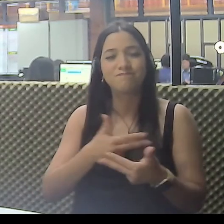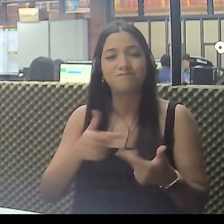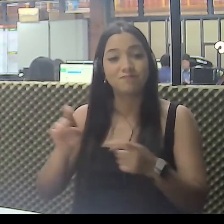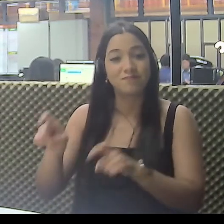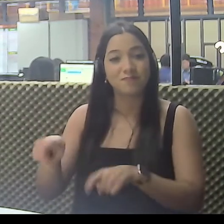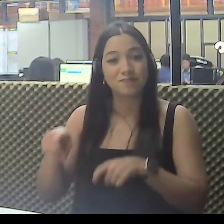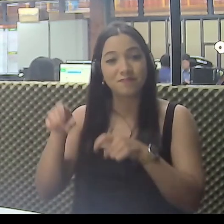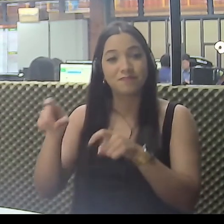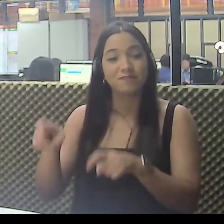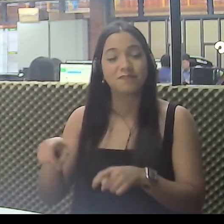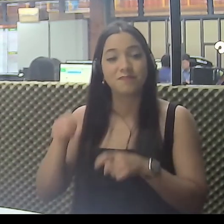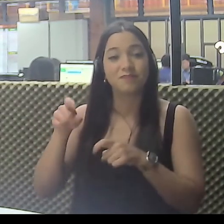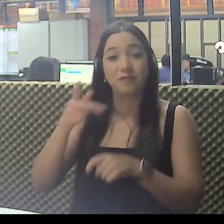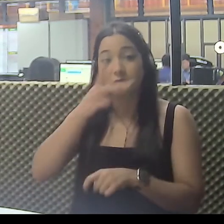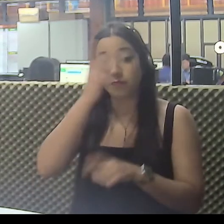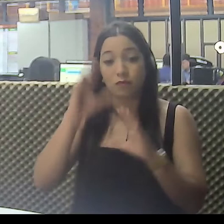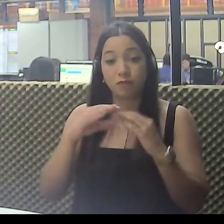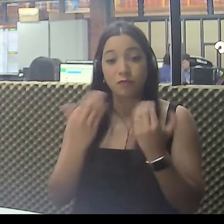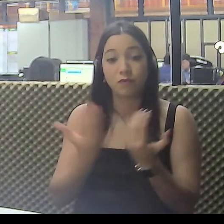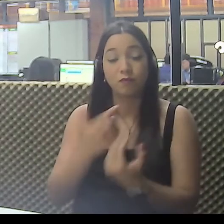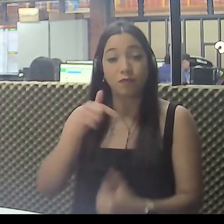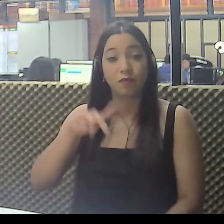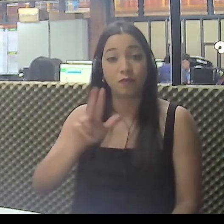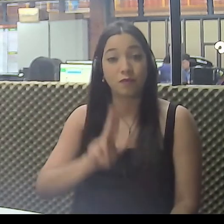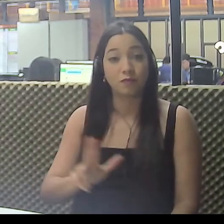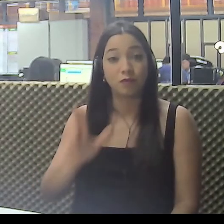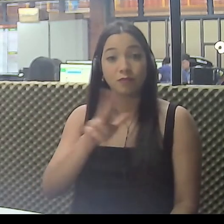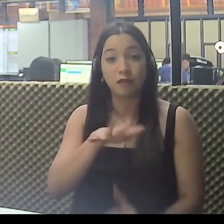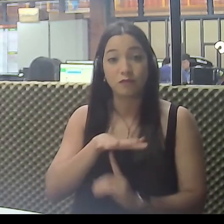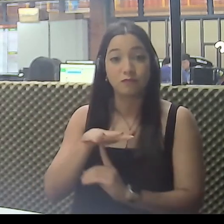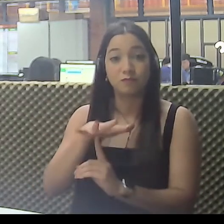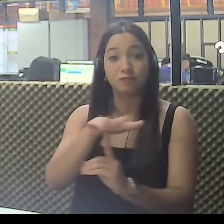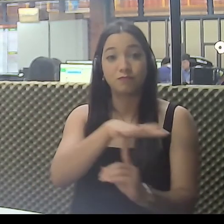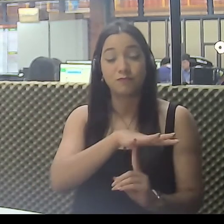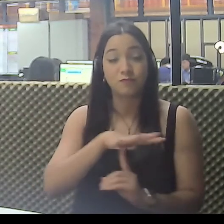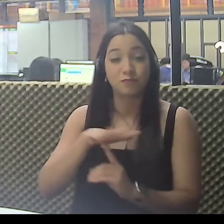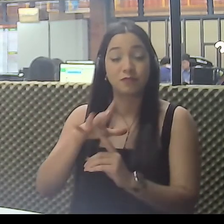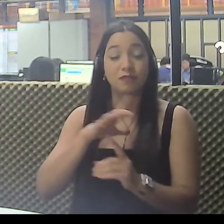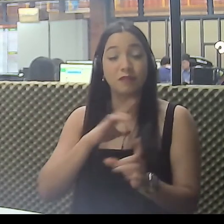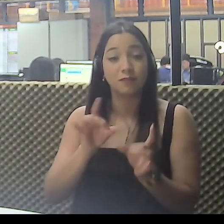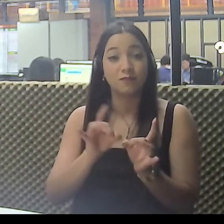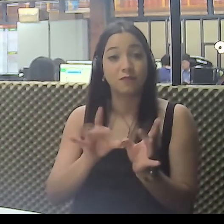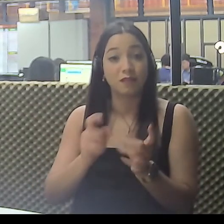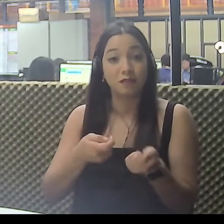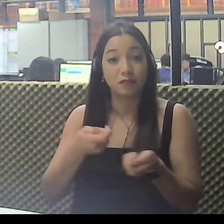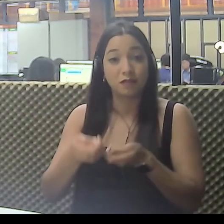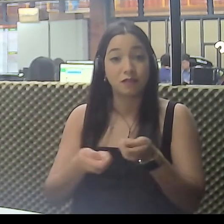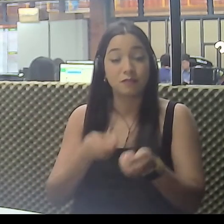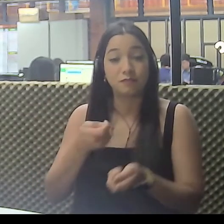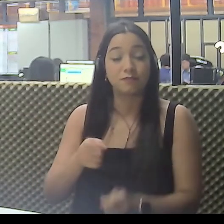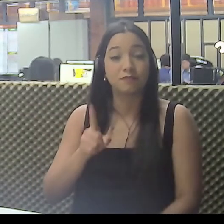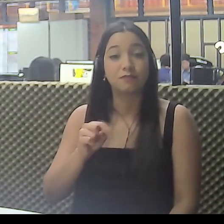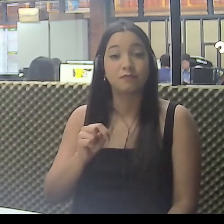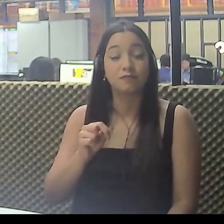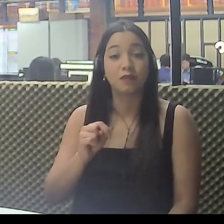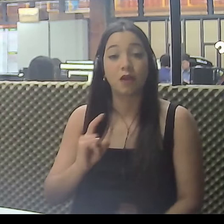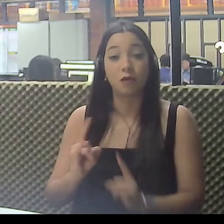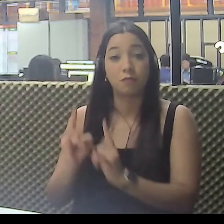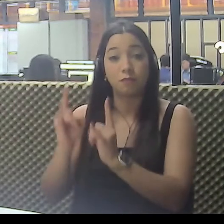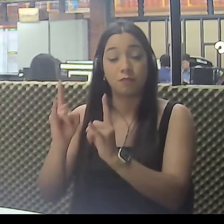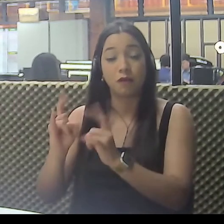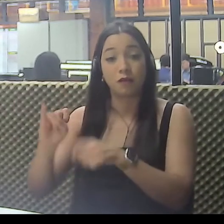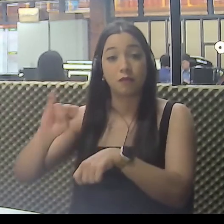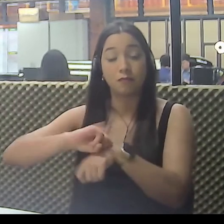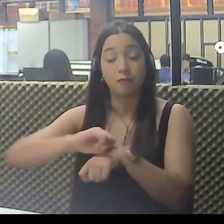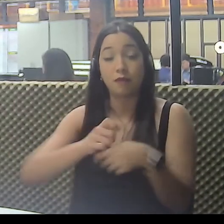campo, produzidos por comunidades da região. As barracas onde os produtos caseiros são comercializados ficam entre os prédios do